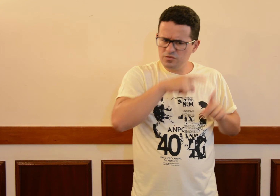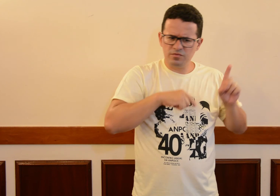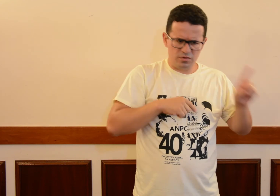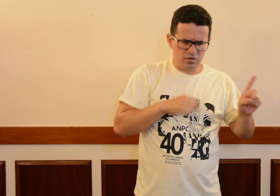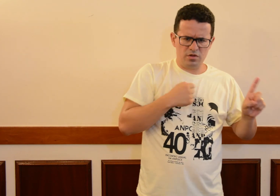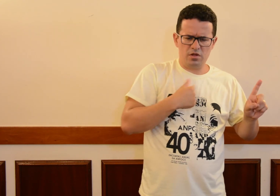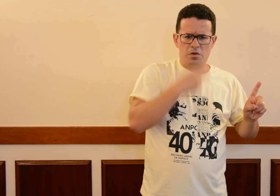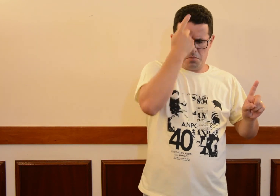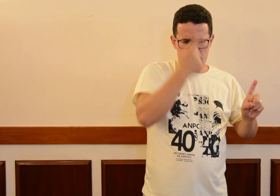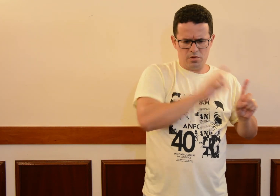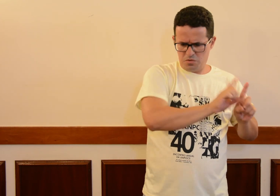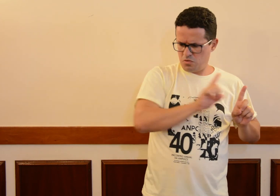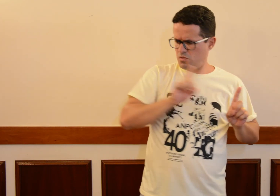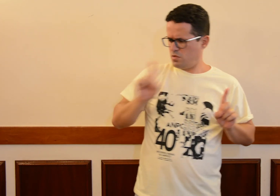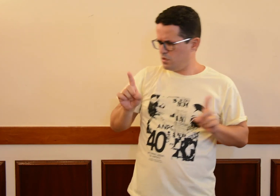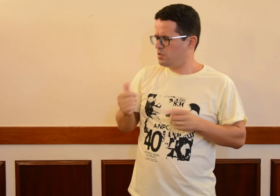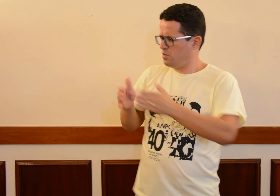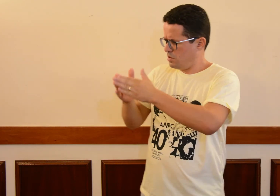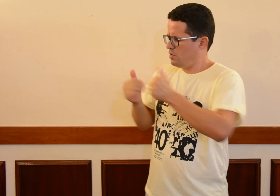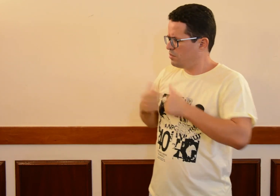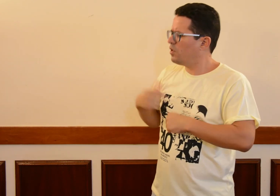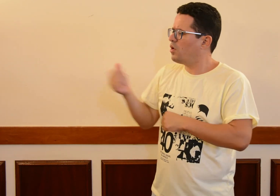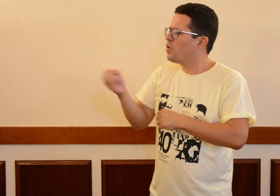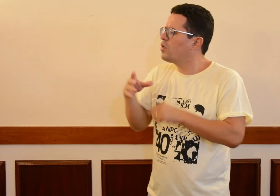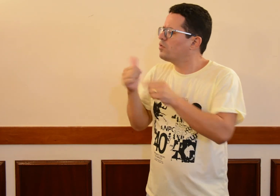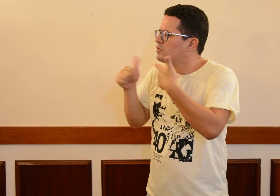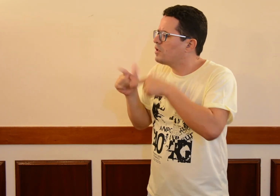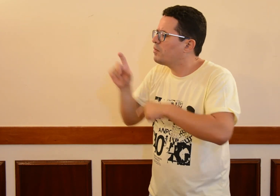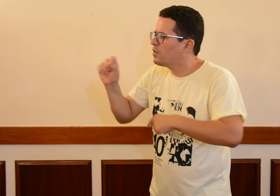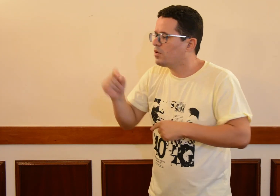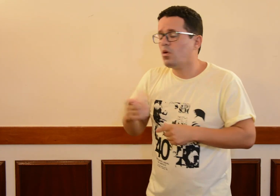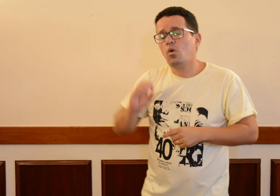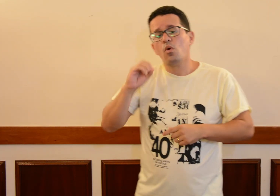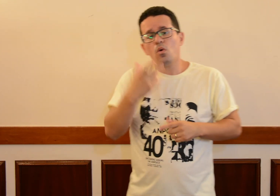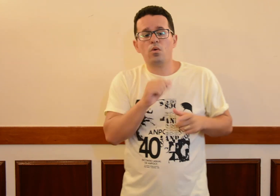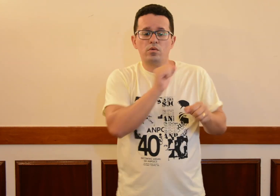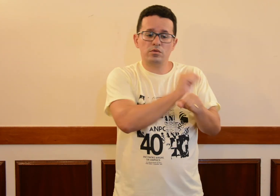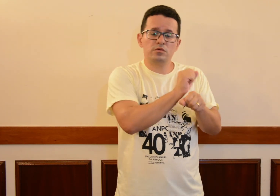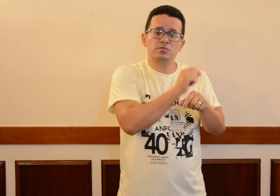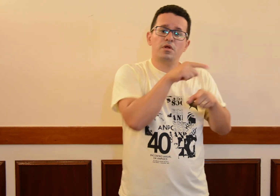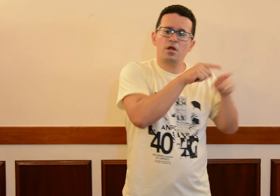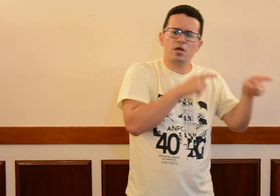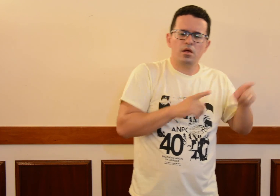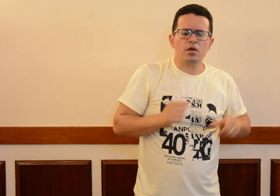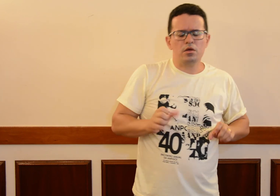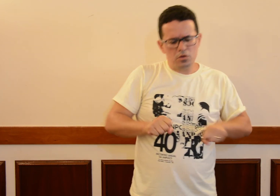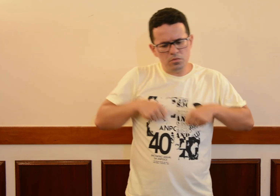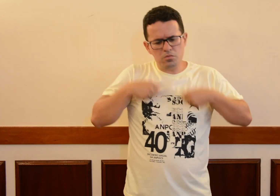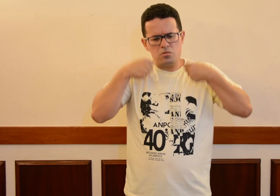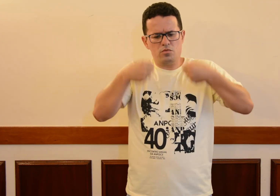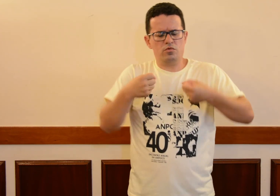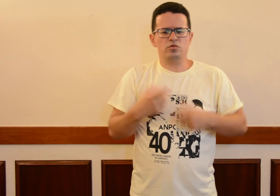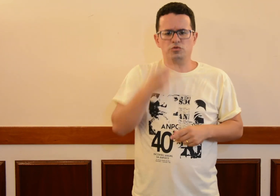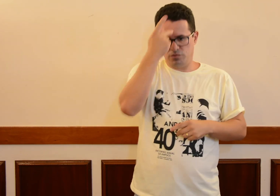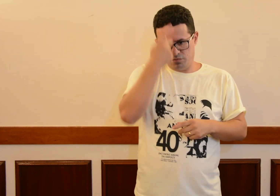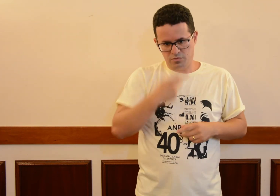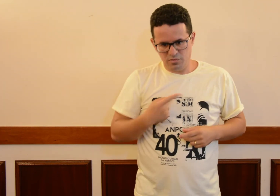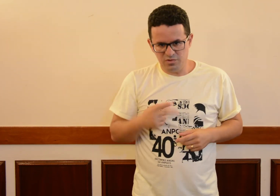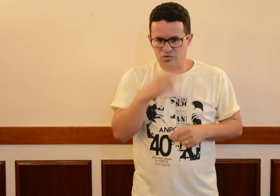gestor e solicitar uma nova tarefa ou esperar que ele tenha a iniciativa de expressar insatisfação com suas atividades e sugerir mudanças